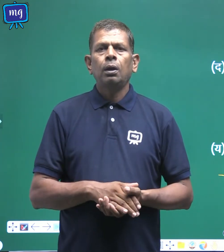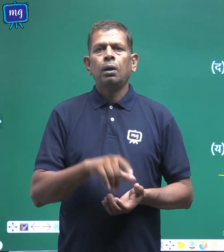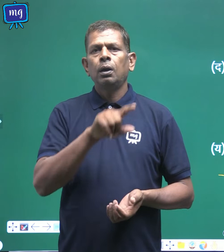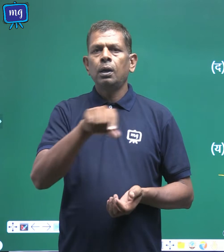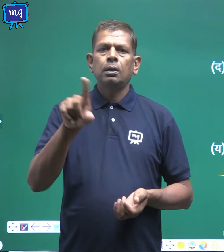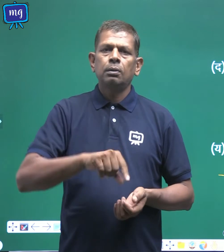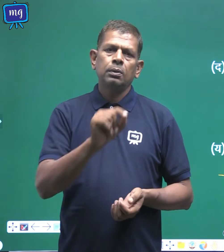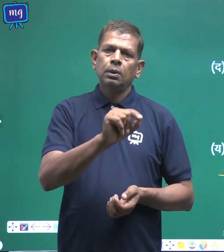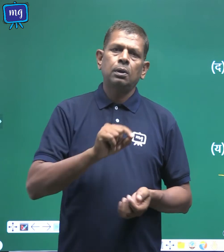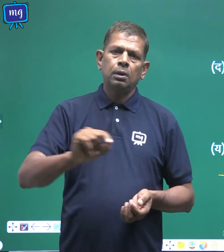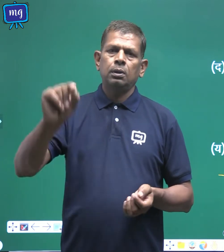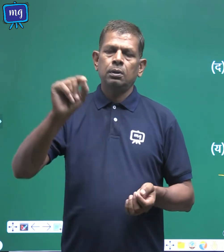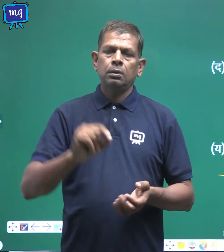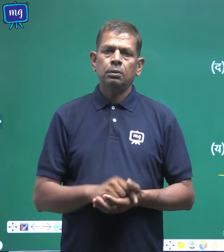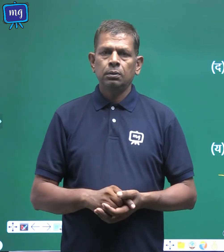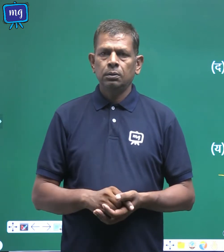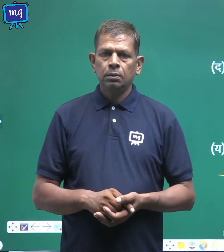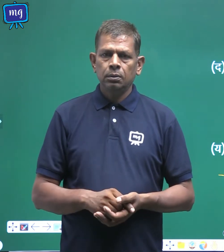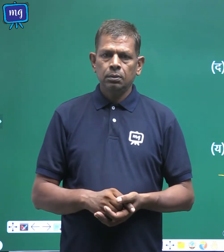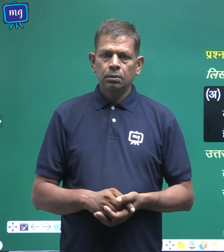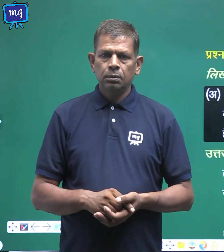निशान लगाएंगे।